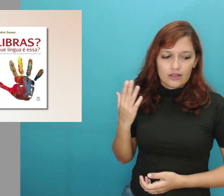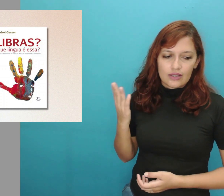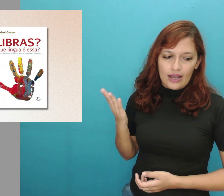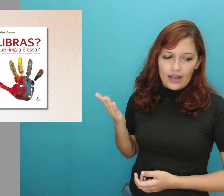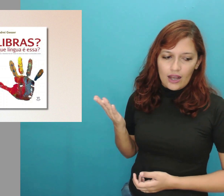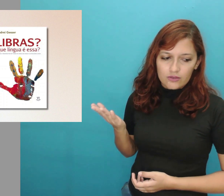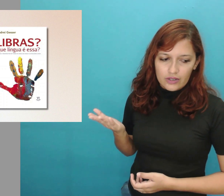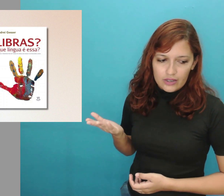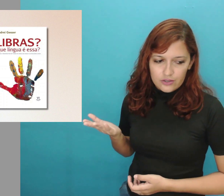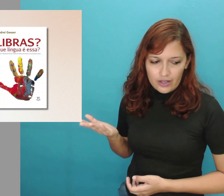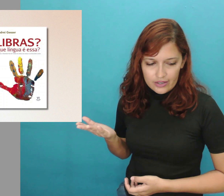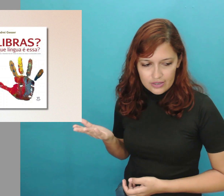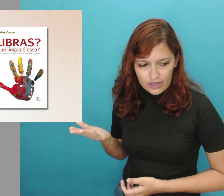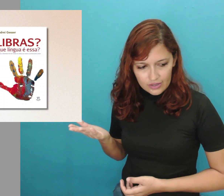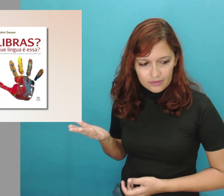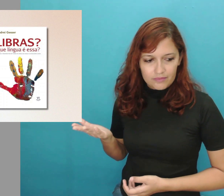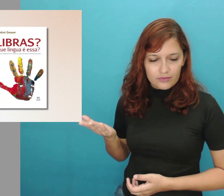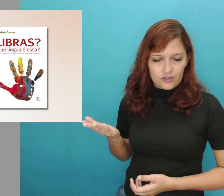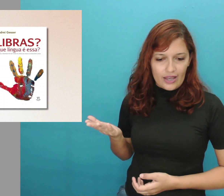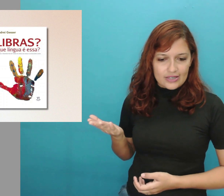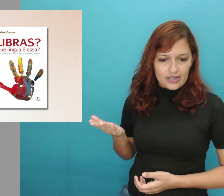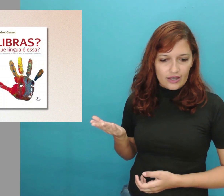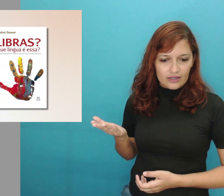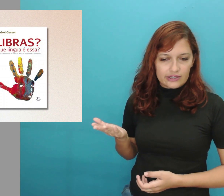da Audrey Gesser,